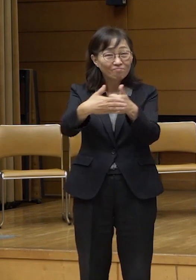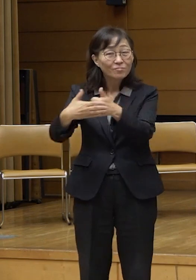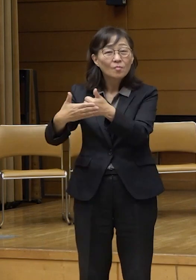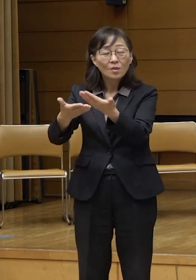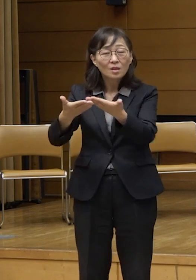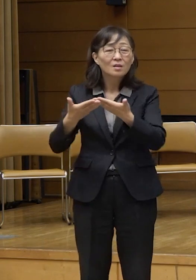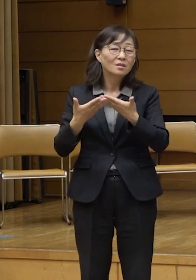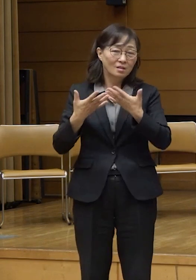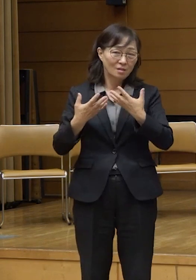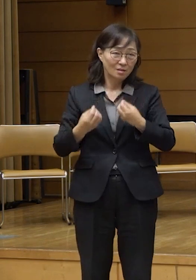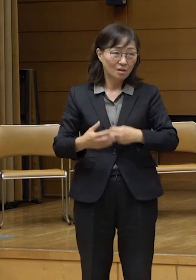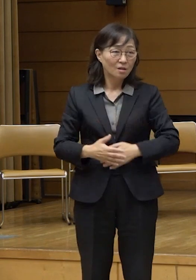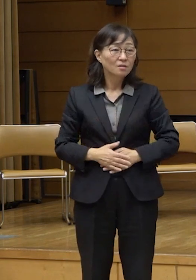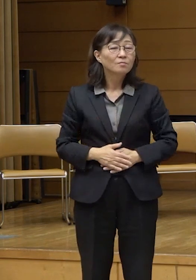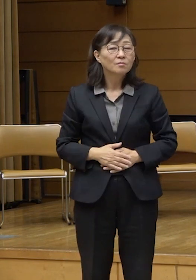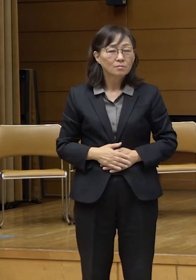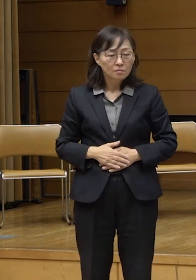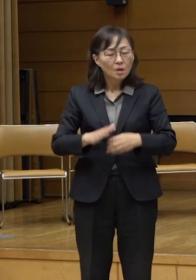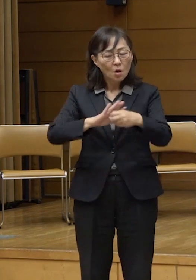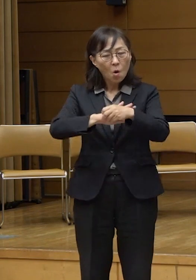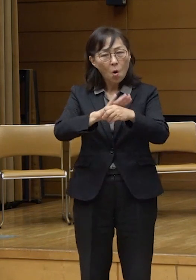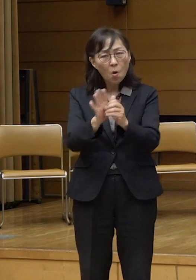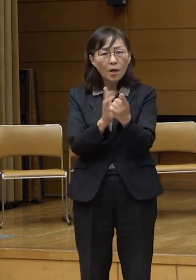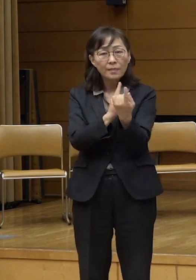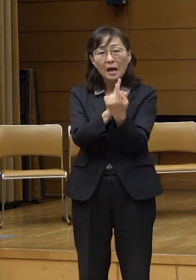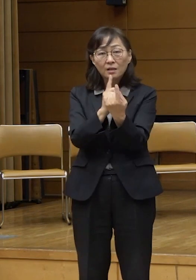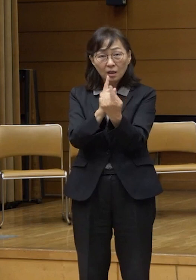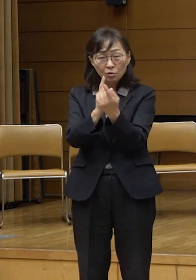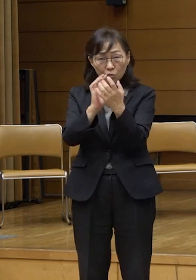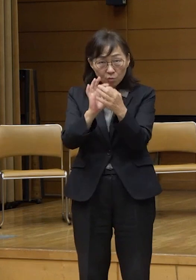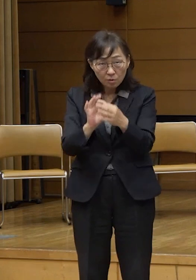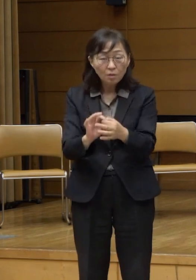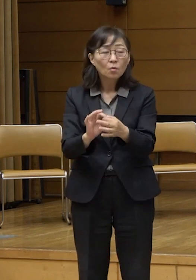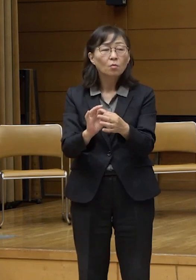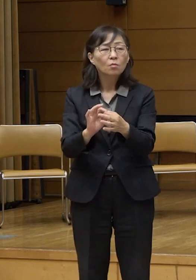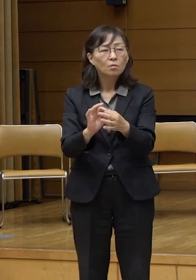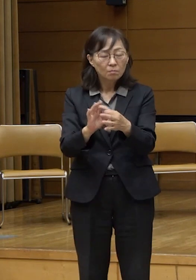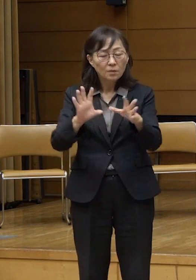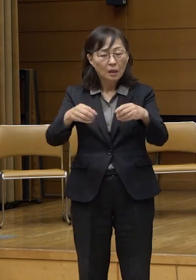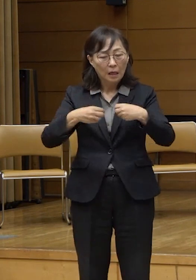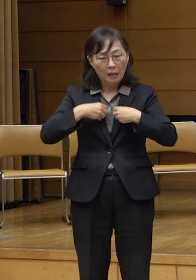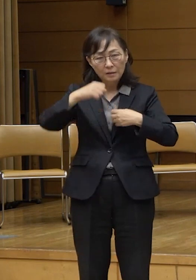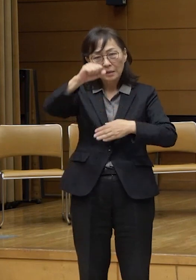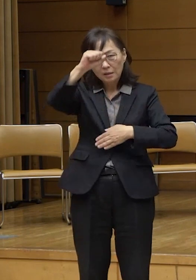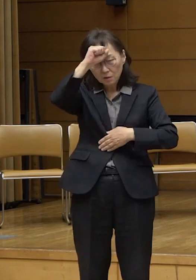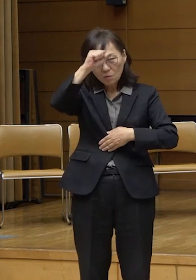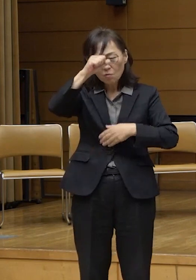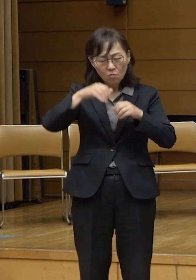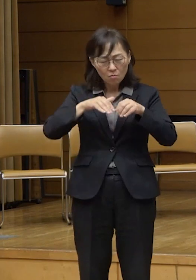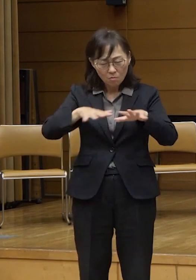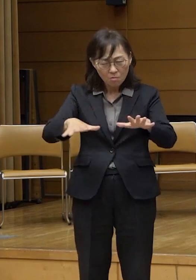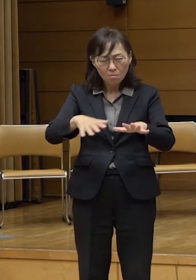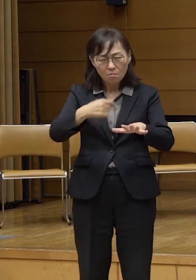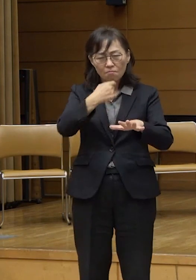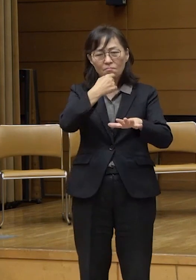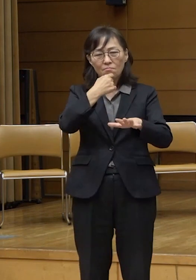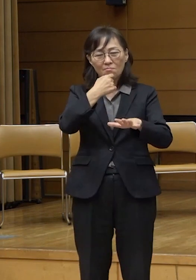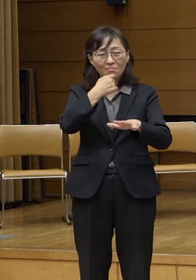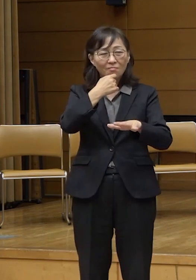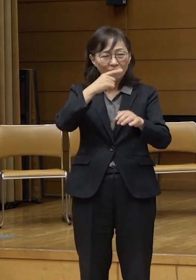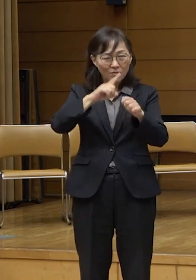も医療体制、コロナ対策についても他県からもかなり評価を受けているというふうに自負しているところでございます。以上